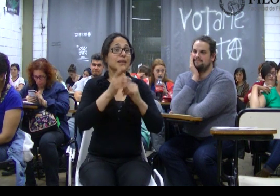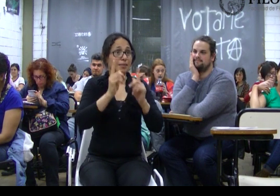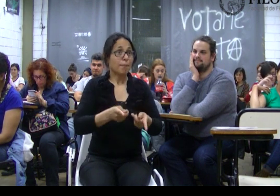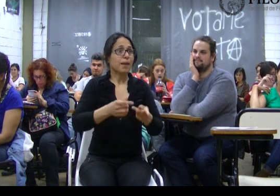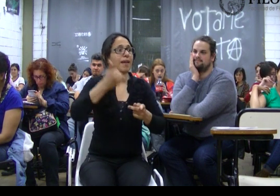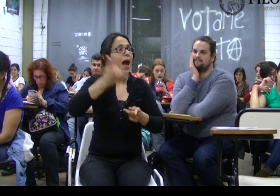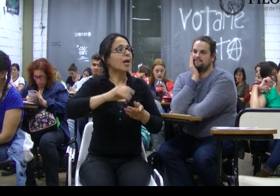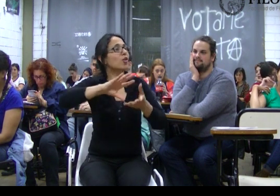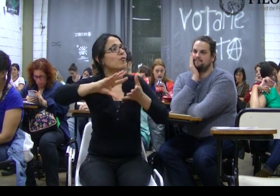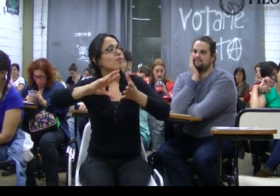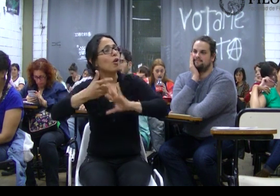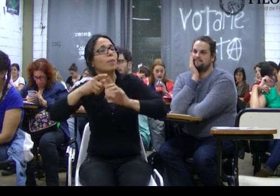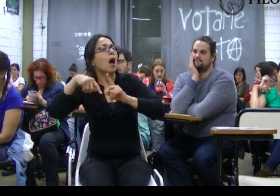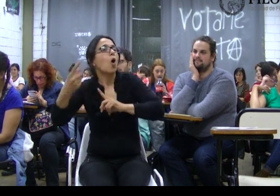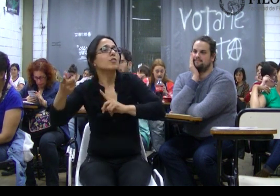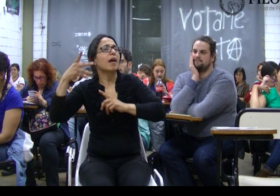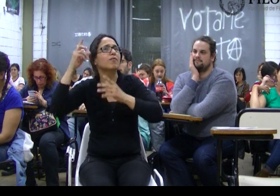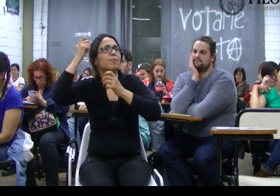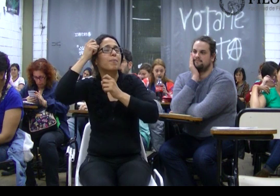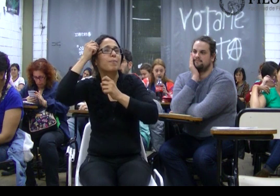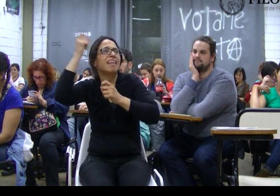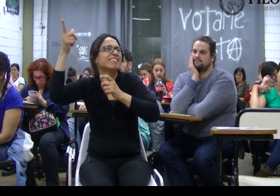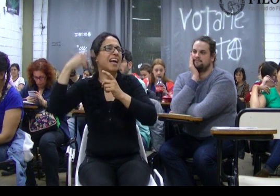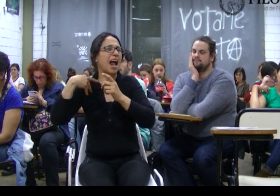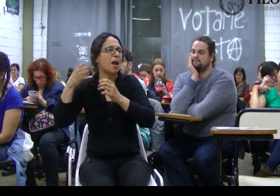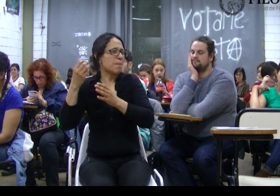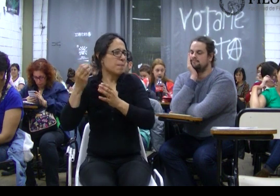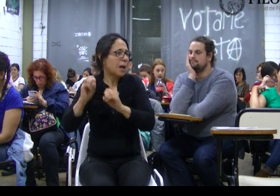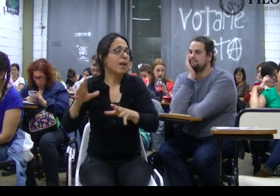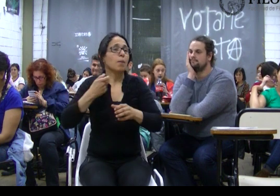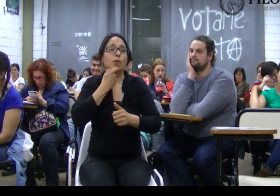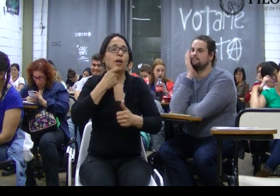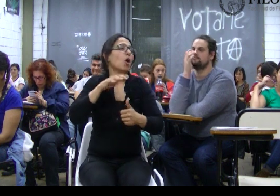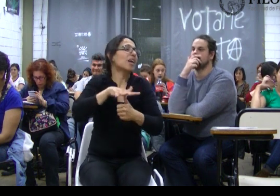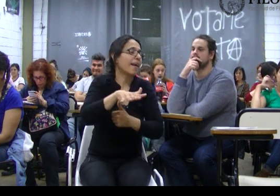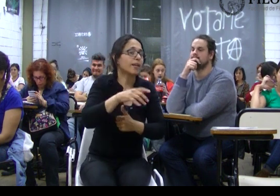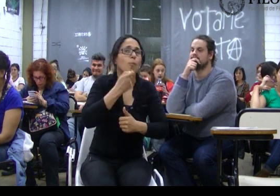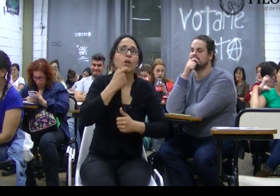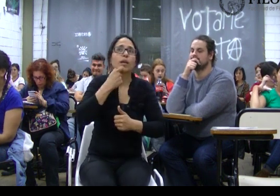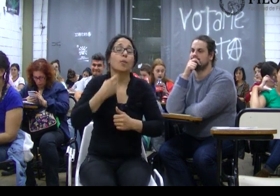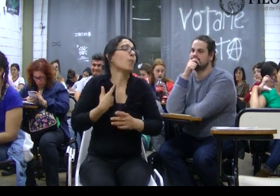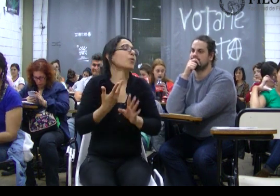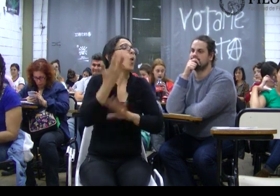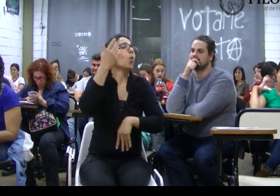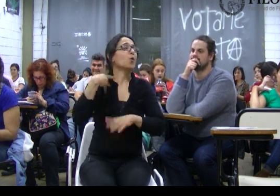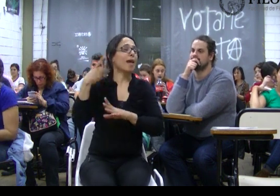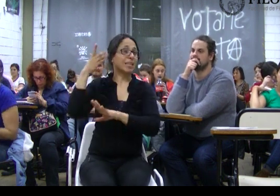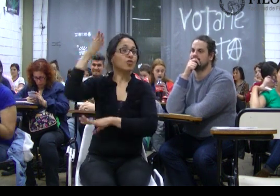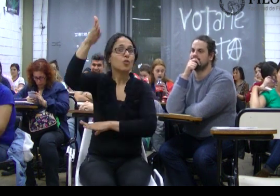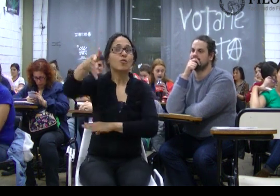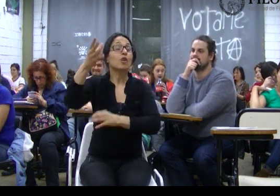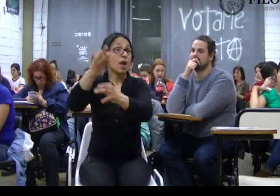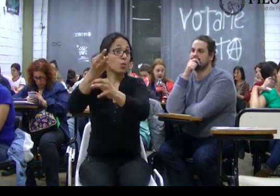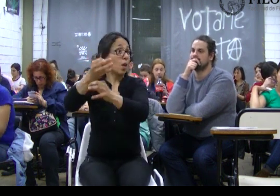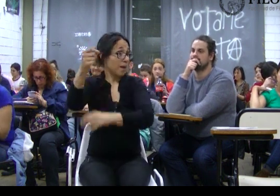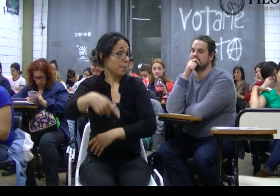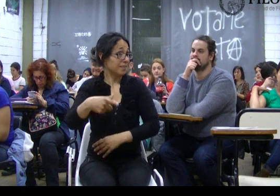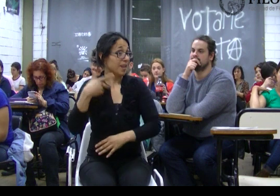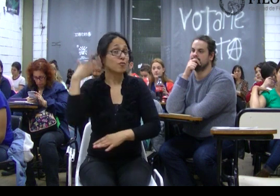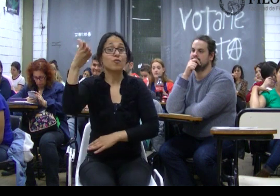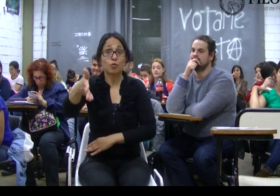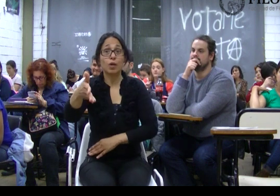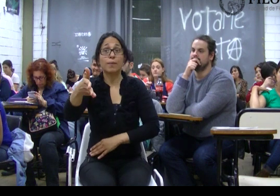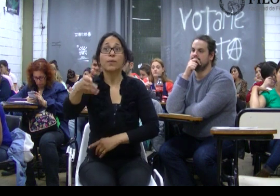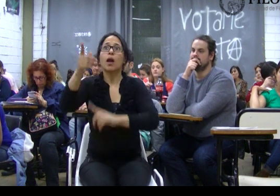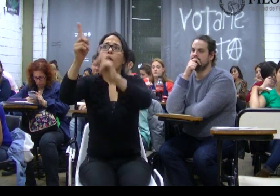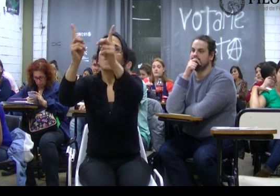Después hay otro tipo de prejuicios, que son prejuicios de género, sexistas. Por ejemplo, una vez fui a dar una capacitación a una escuela especial